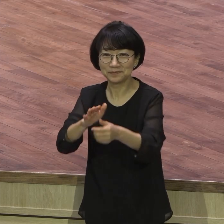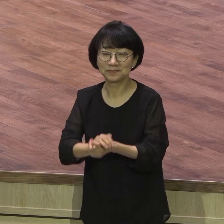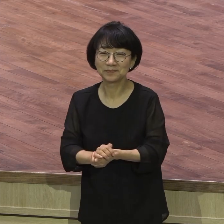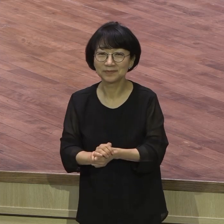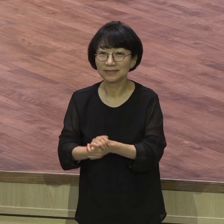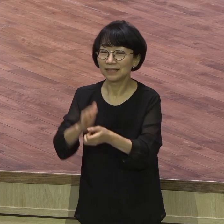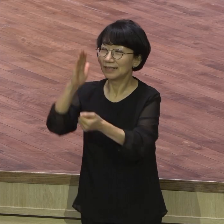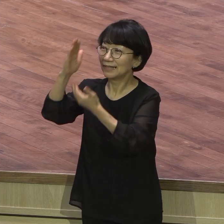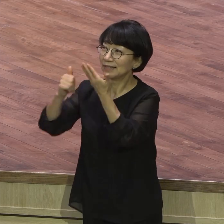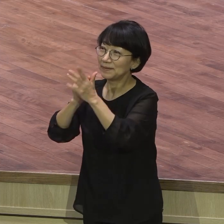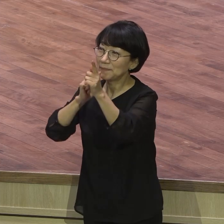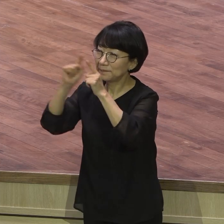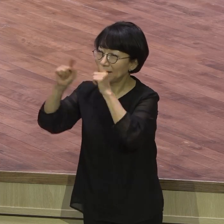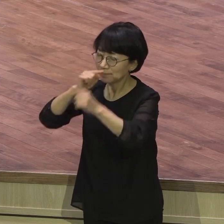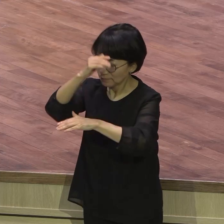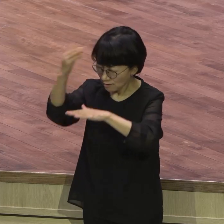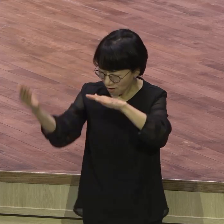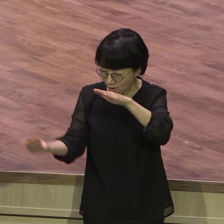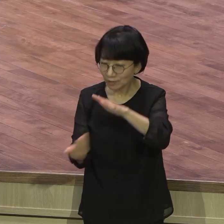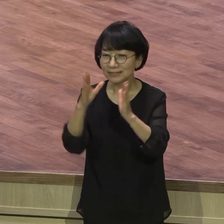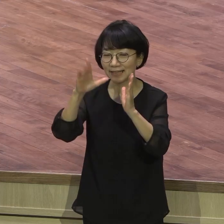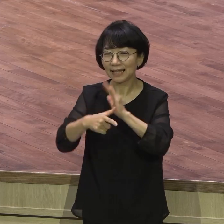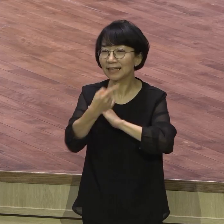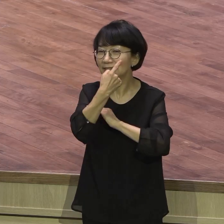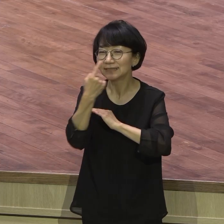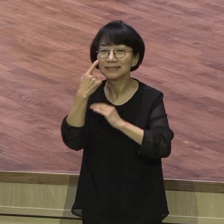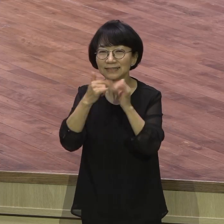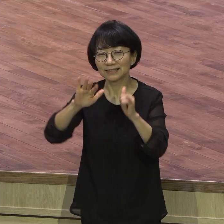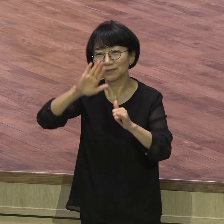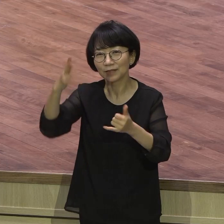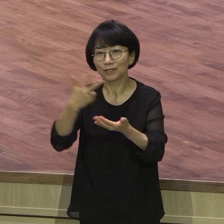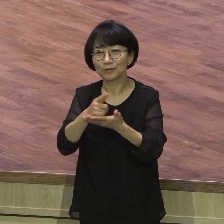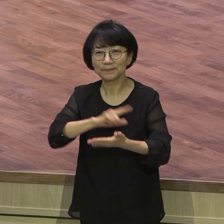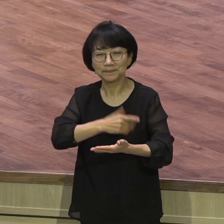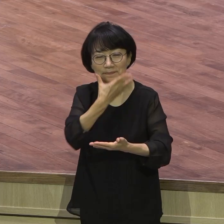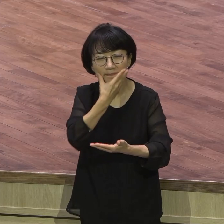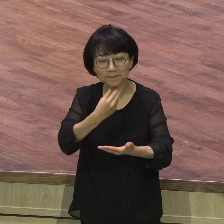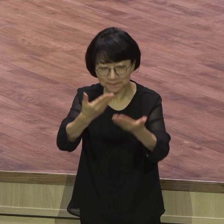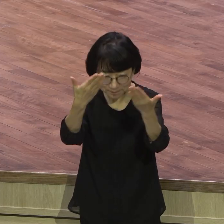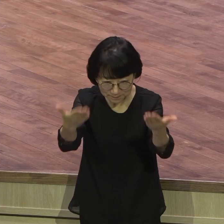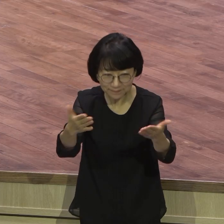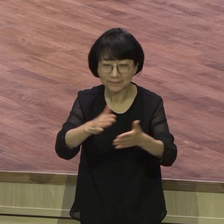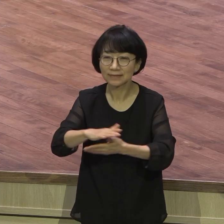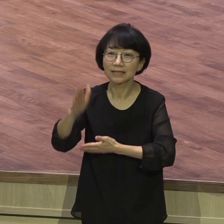말씀 성취의 정인들 다 되시기를 제물로 축복합니다 결론입니다